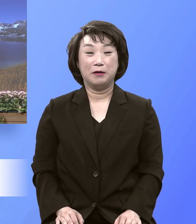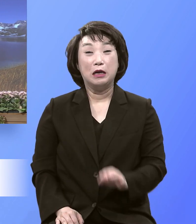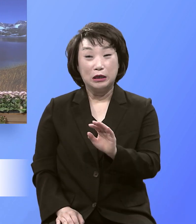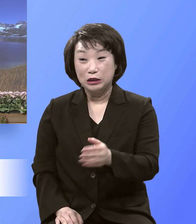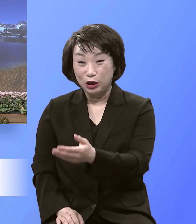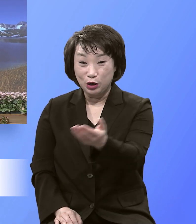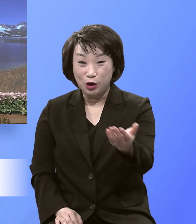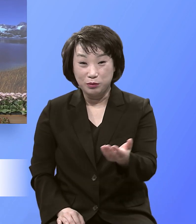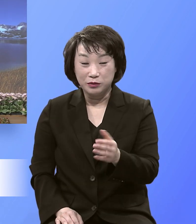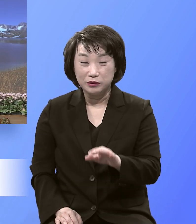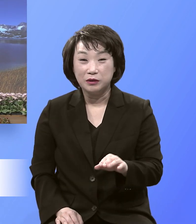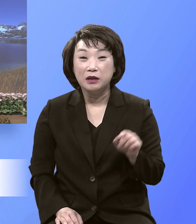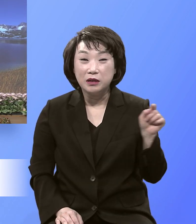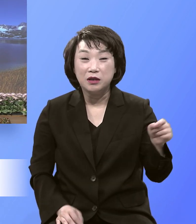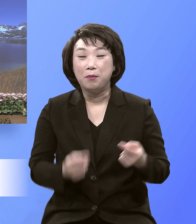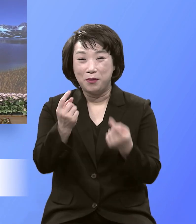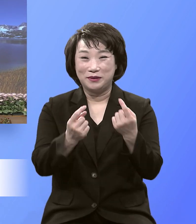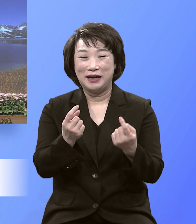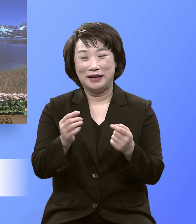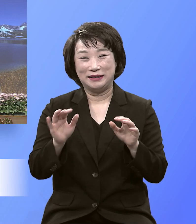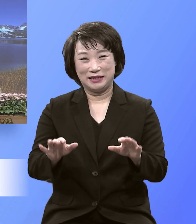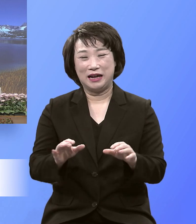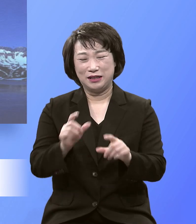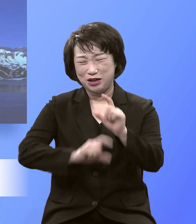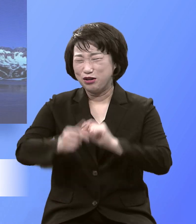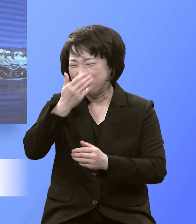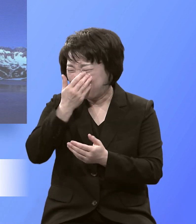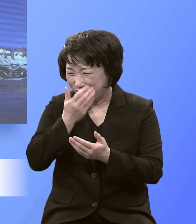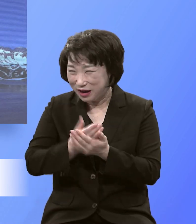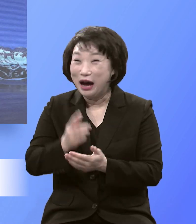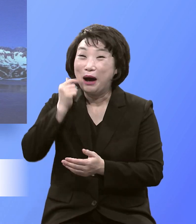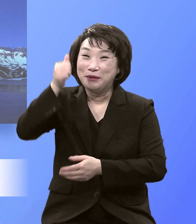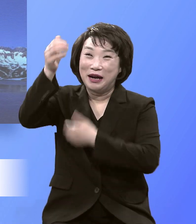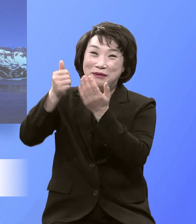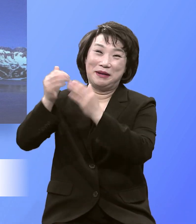그런데 여러분들은 그보다 위대한 아버지 집,